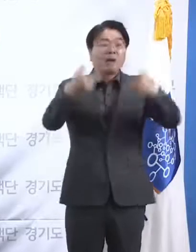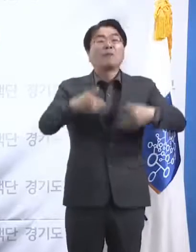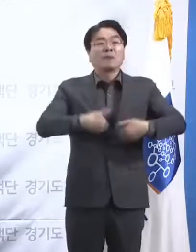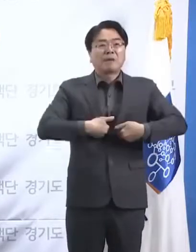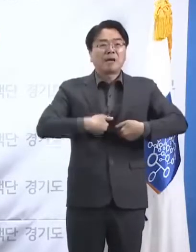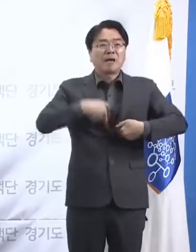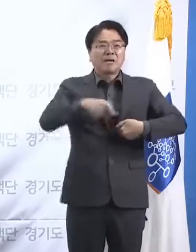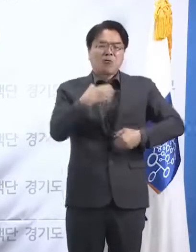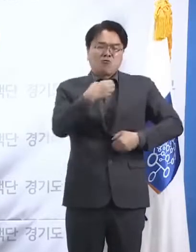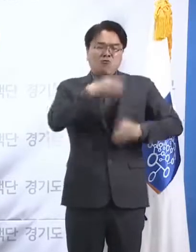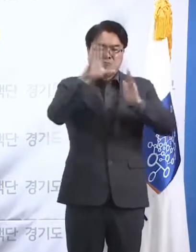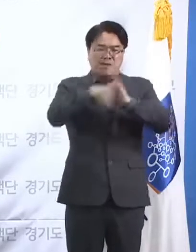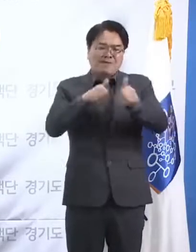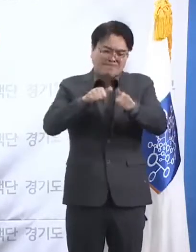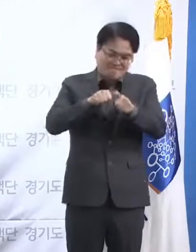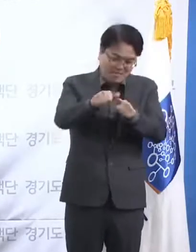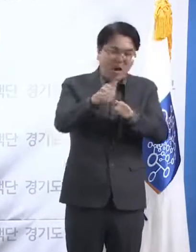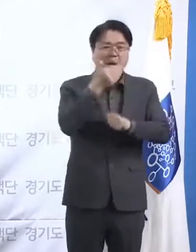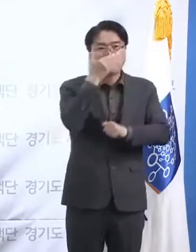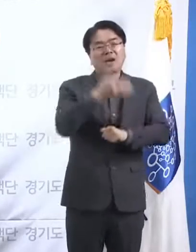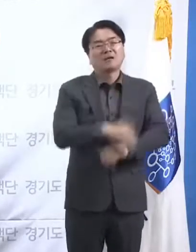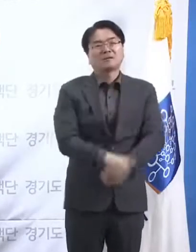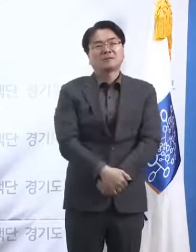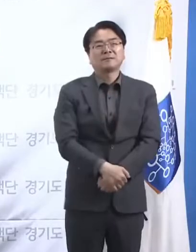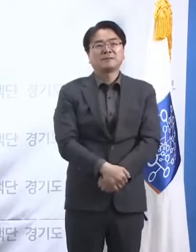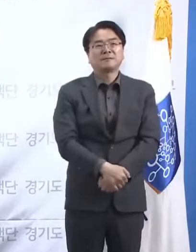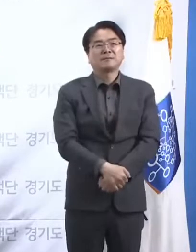이 고비를 극복할 수 있습니다.